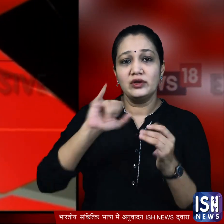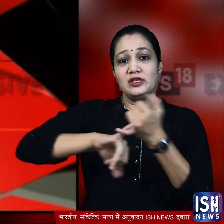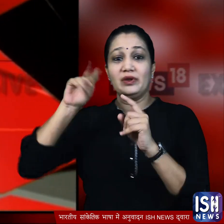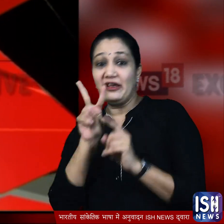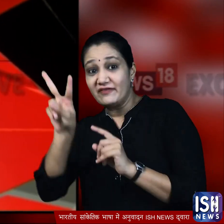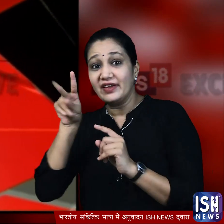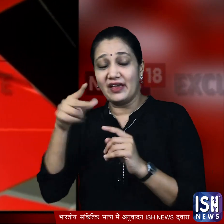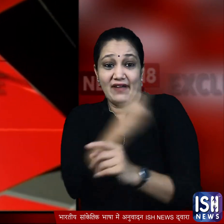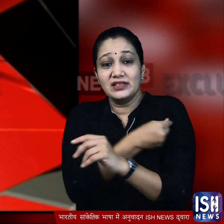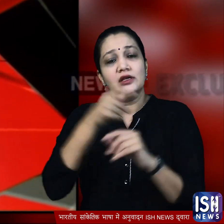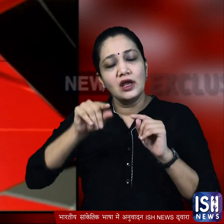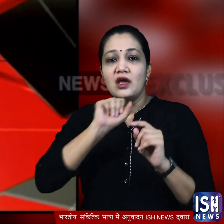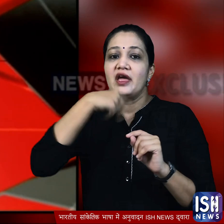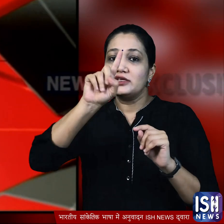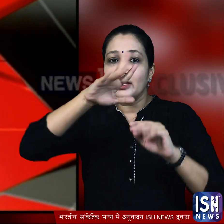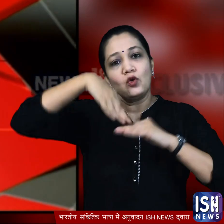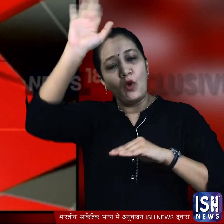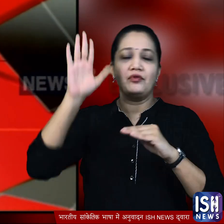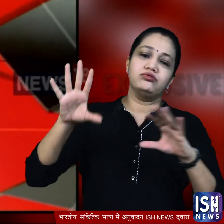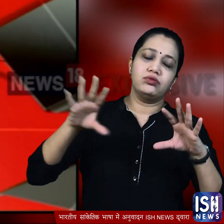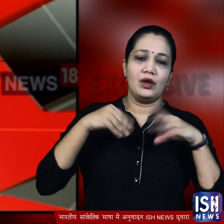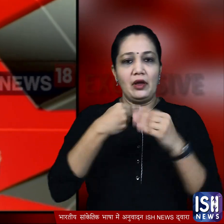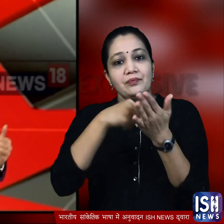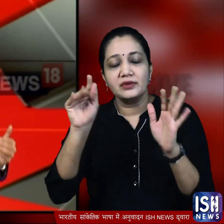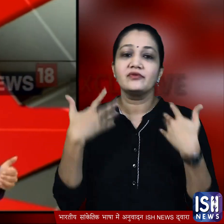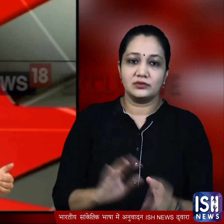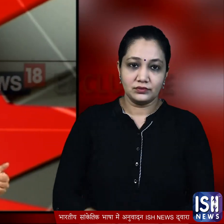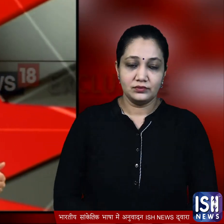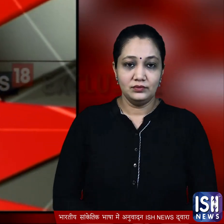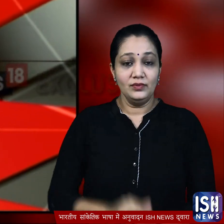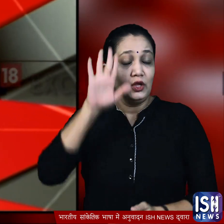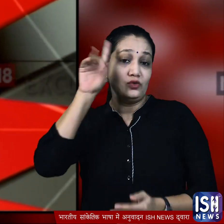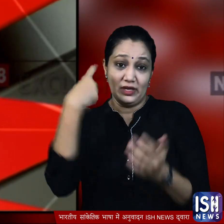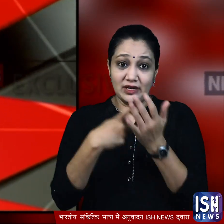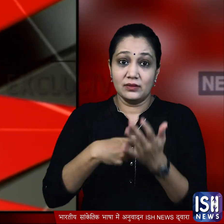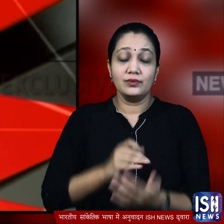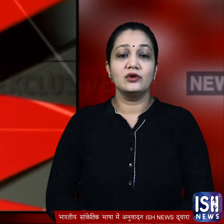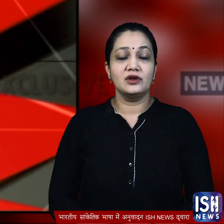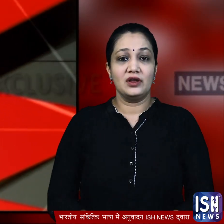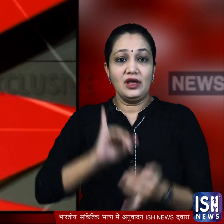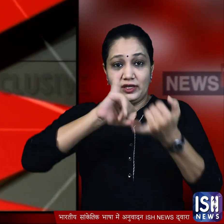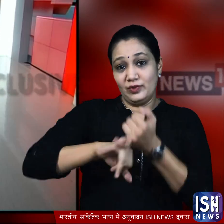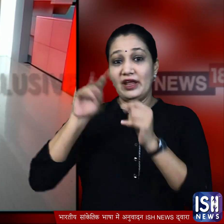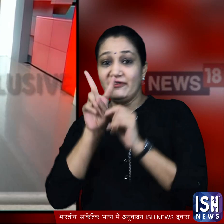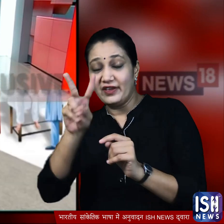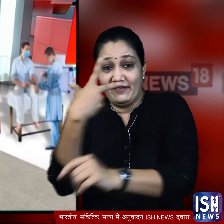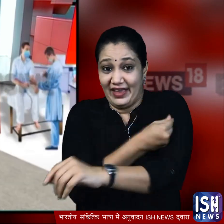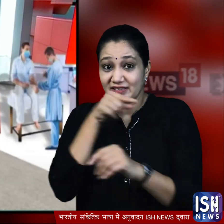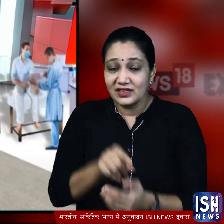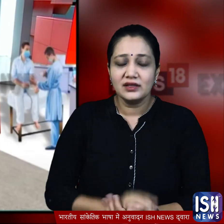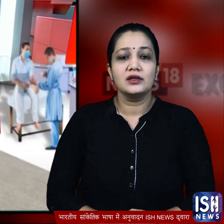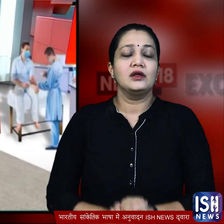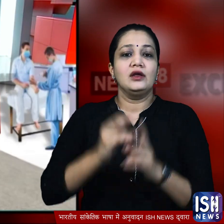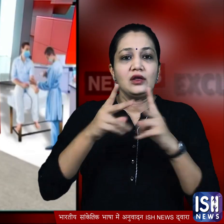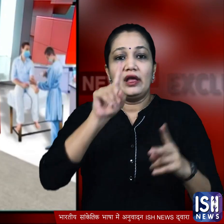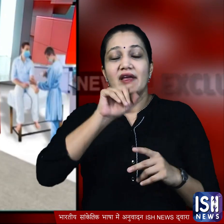वैक्सीन स्पुतनिक वी को 18 साल से ऊपर के लोगों को लगाने के संकेत दे दिए हैं। न्यूज़ 18 के रवि सिंह की रिपोर्ट है कि स्पुतनिक वी